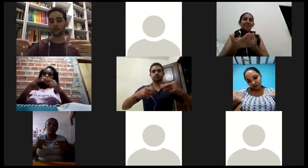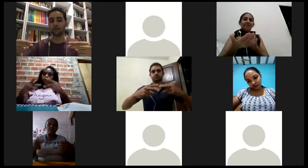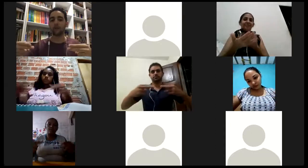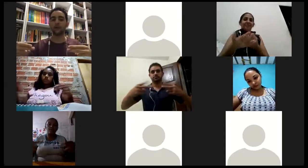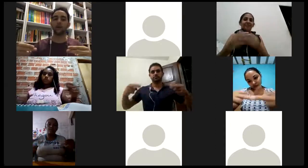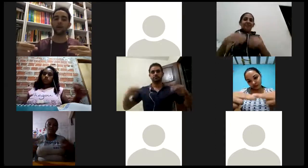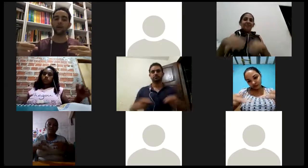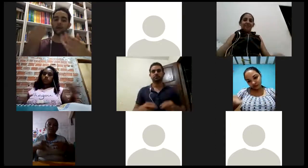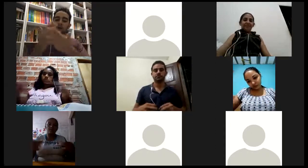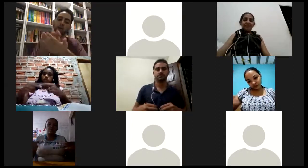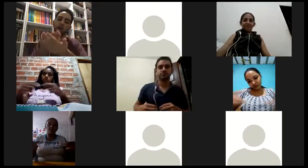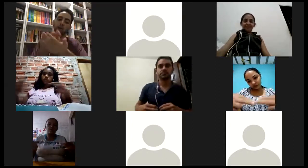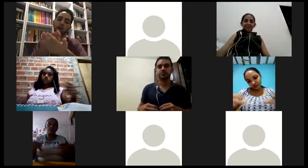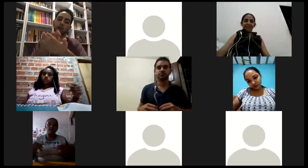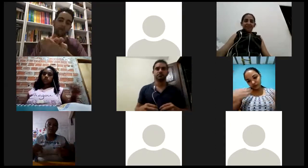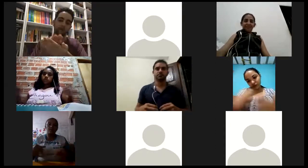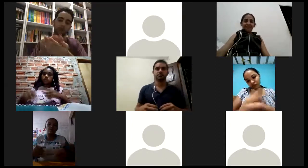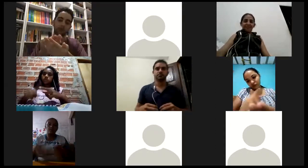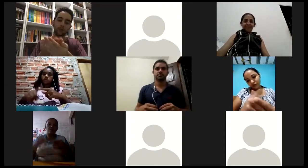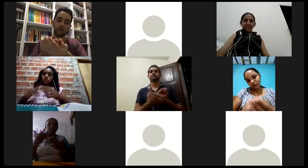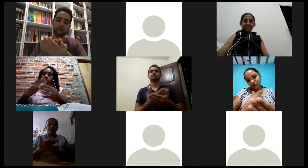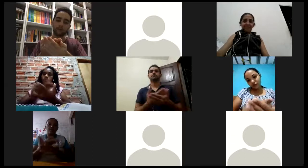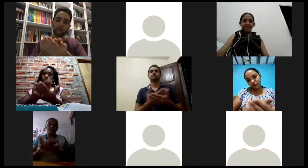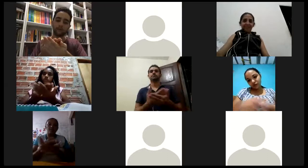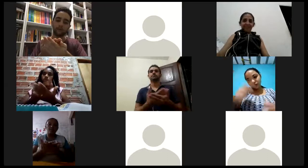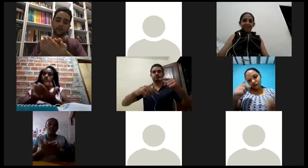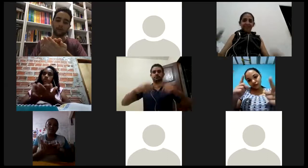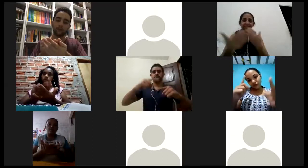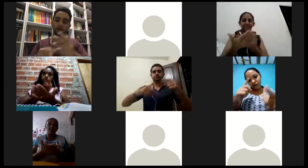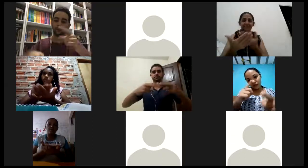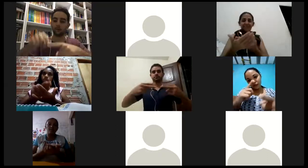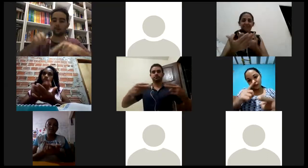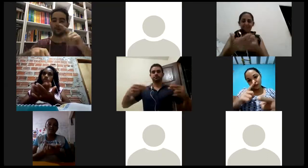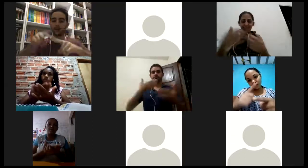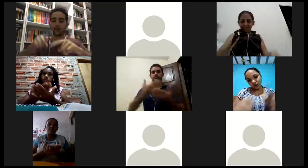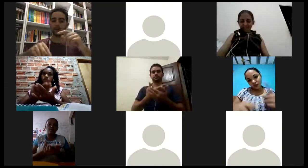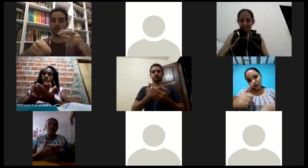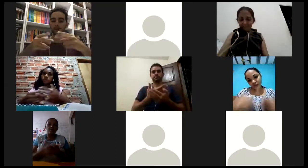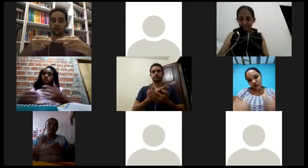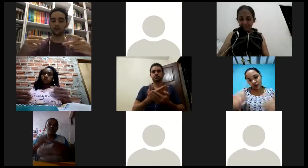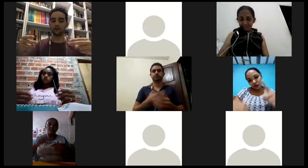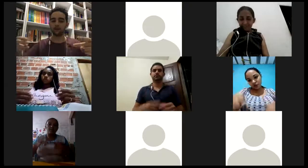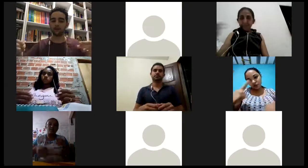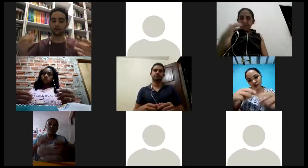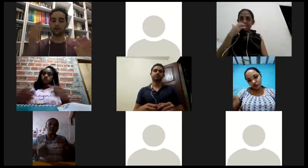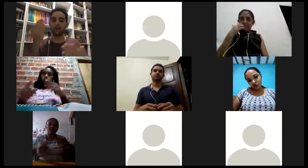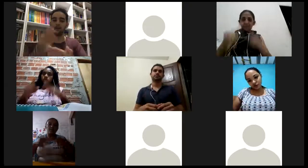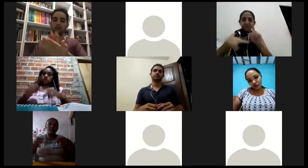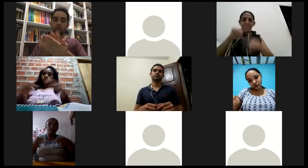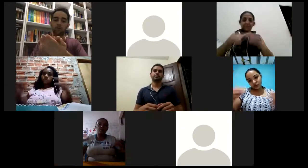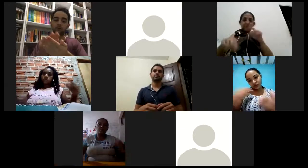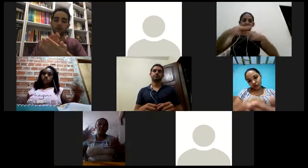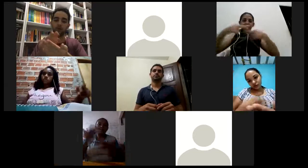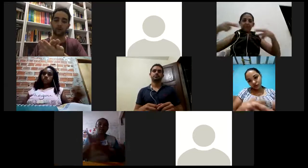coisas. E escolares, que é de estudar. Então, materiais,